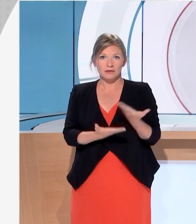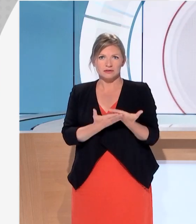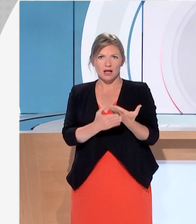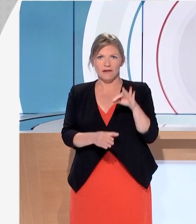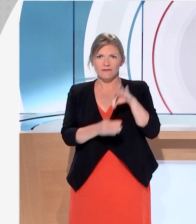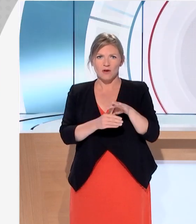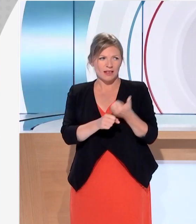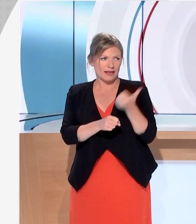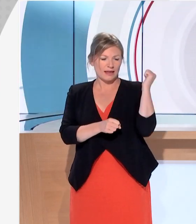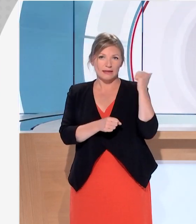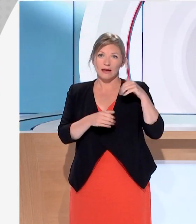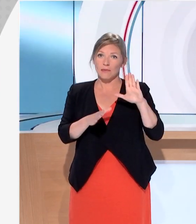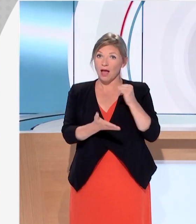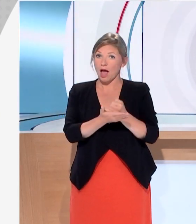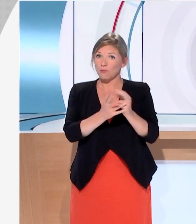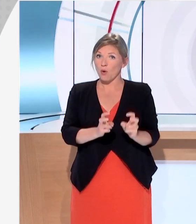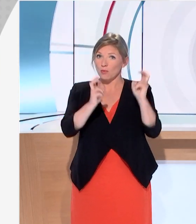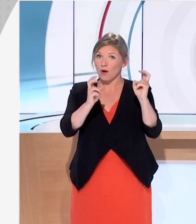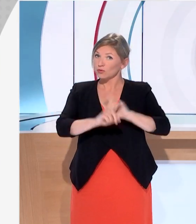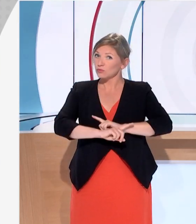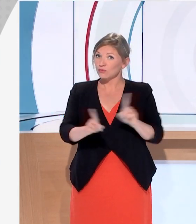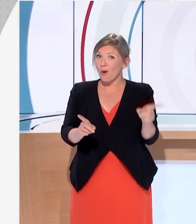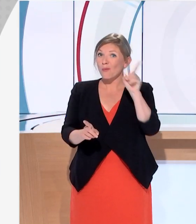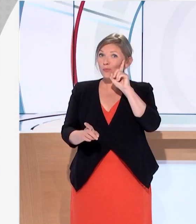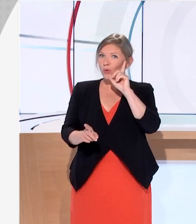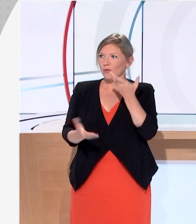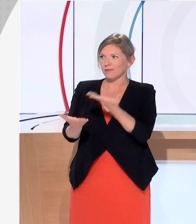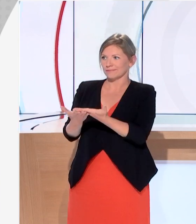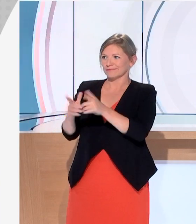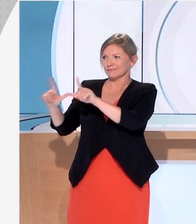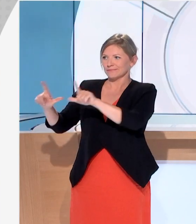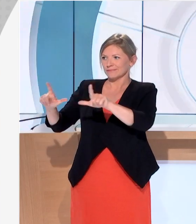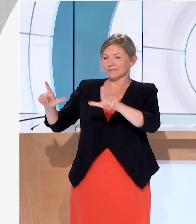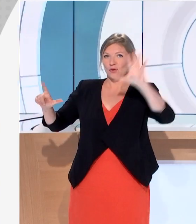2020 sans augmentation d'impôts, grâce aux centrales photovoltaïques.